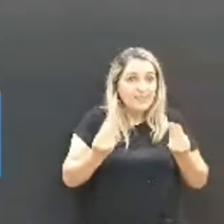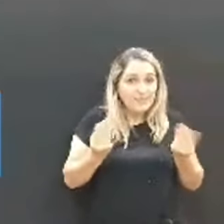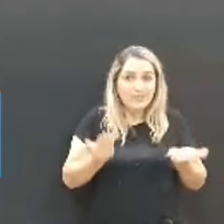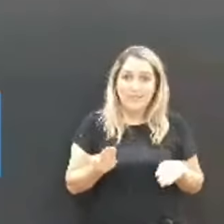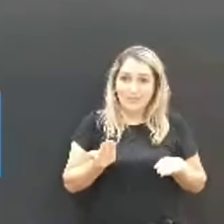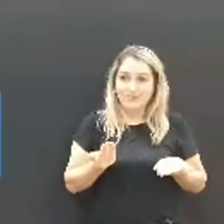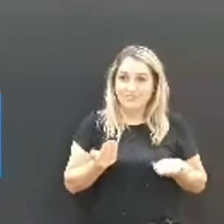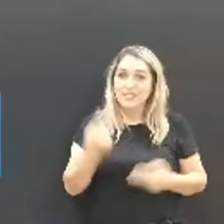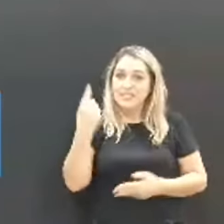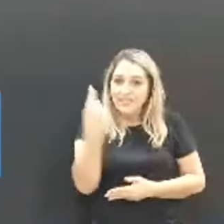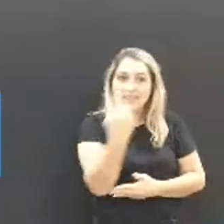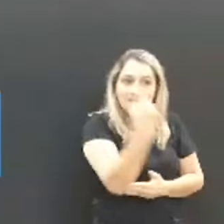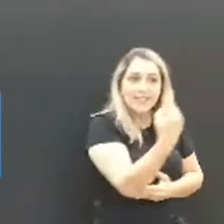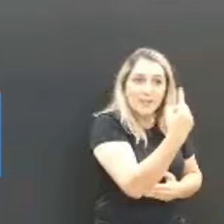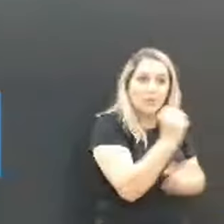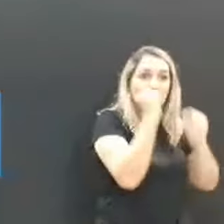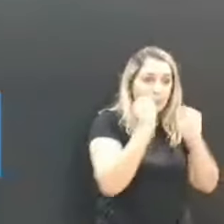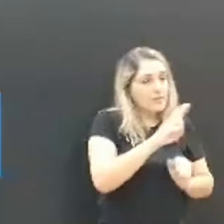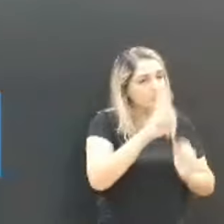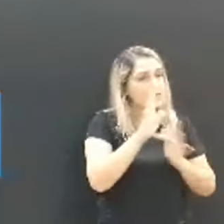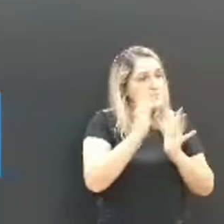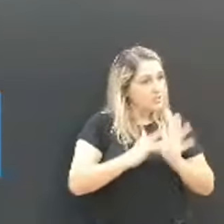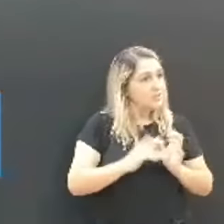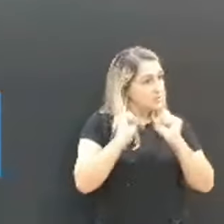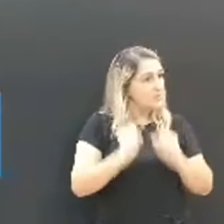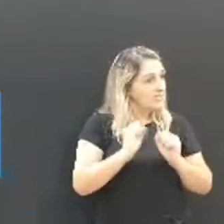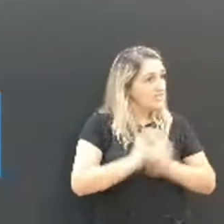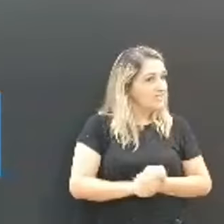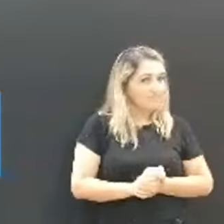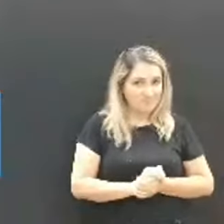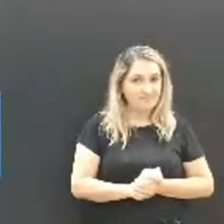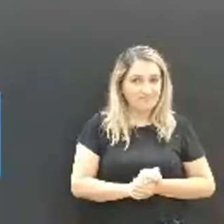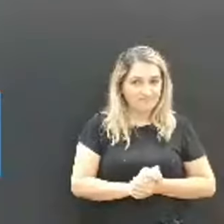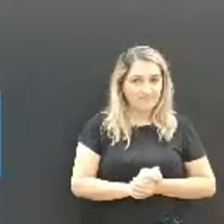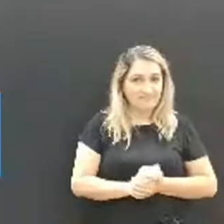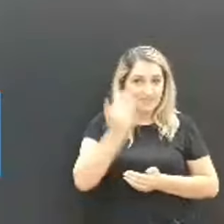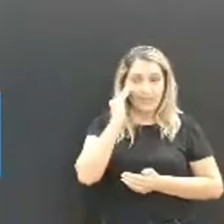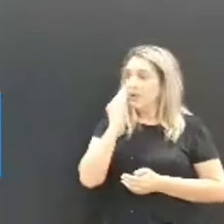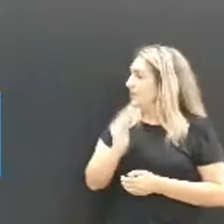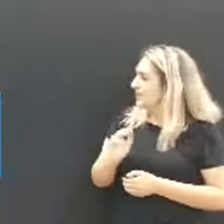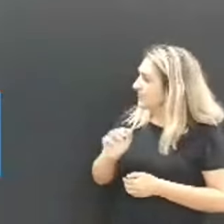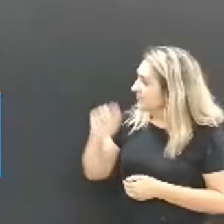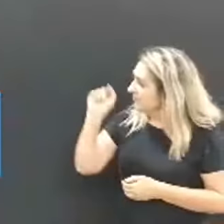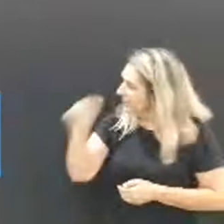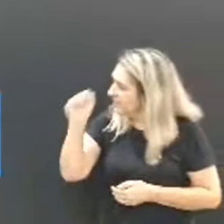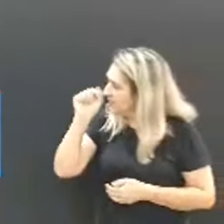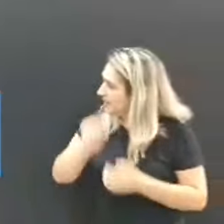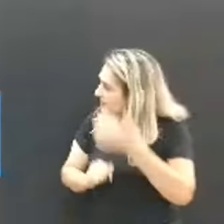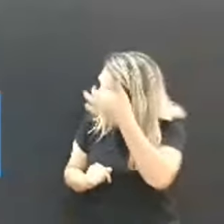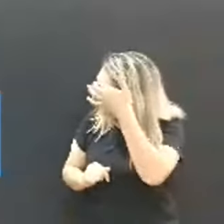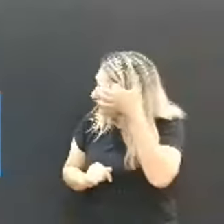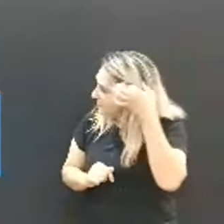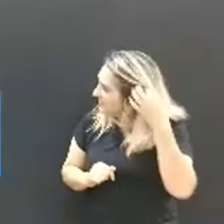também. O Senhor me ajudou muito e Ele pode ajudar vocês também. Entenderam?